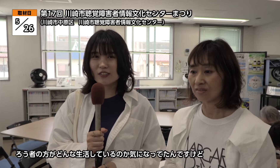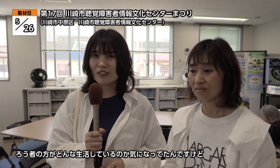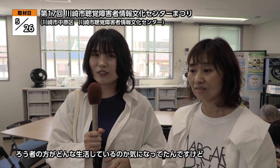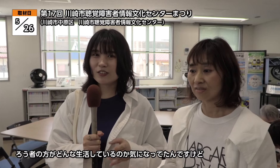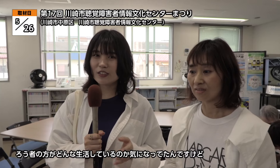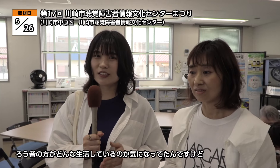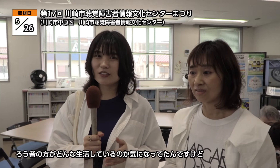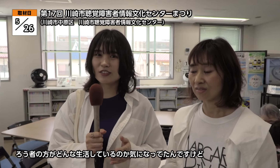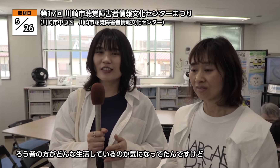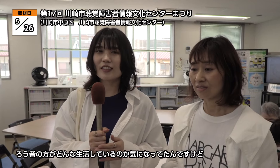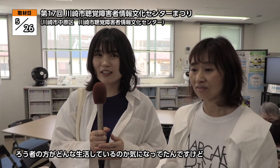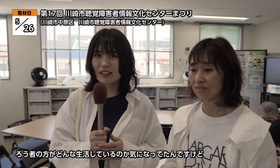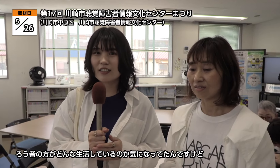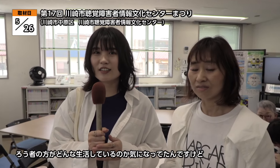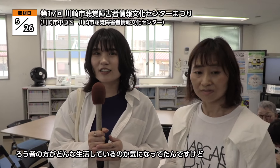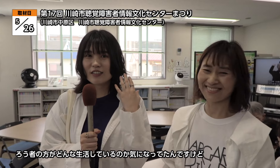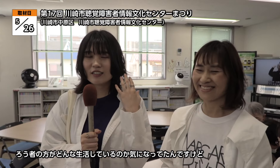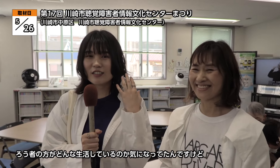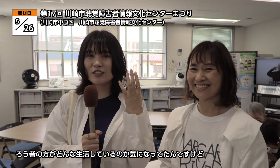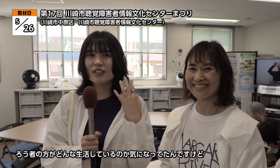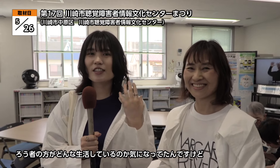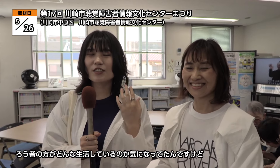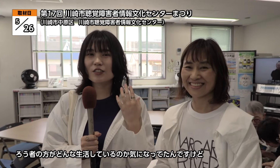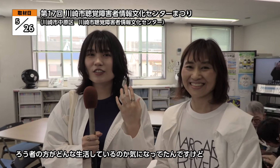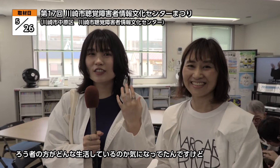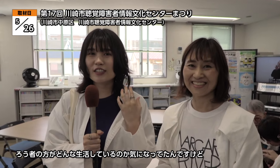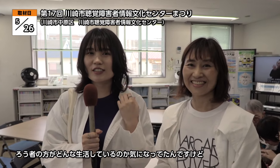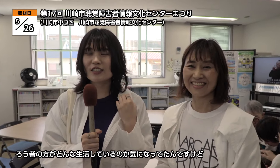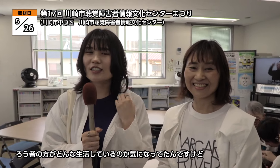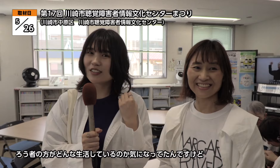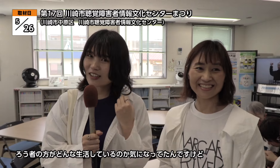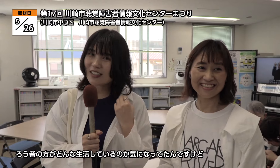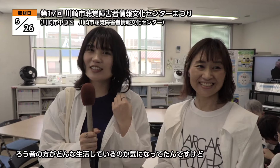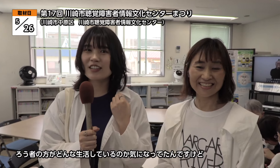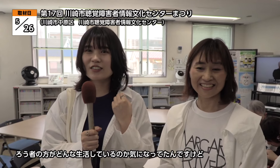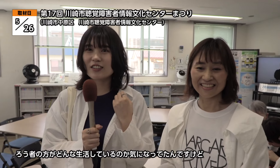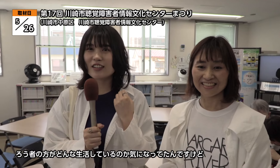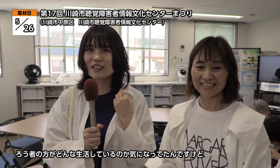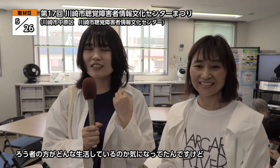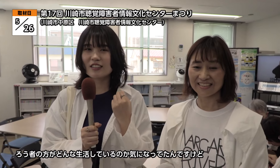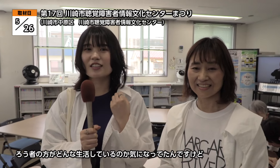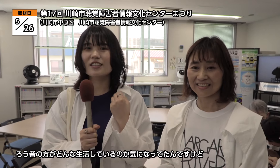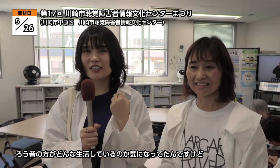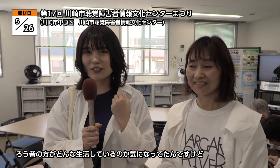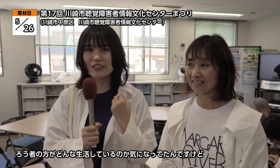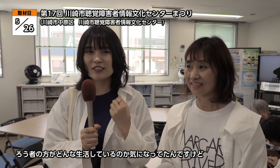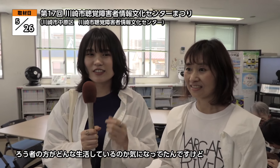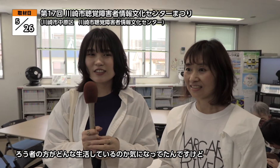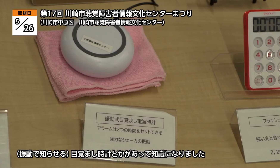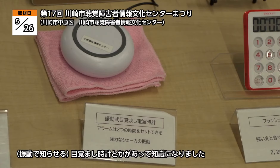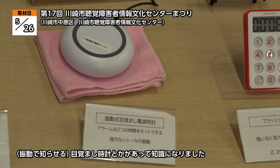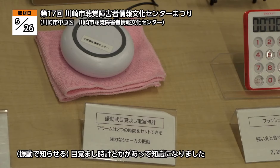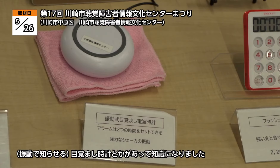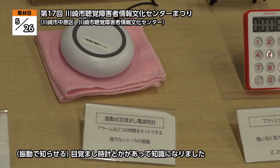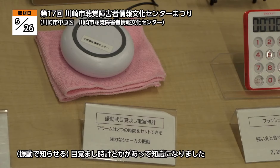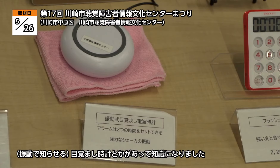ろう者の方が日常生活どういう生活してるのかなっていうのが気になってたんですけど、目覚ましと